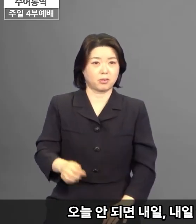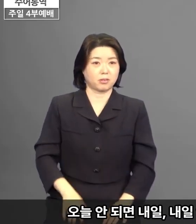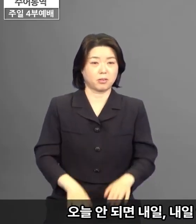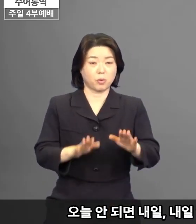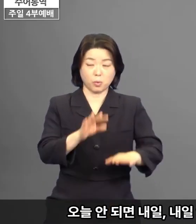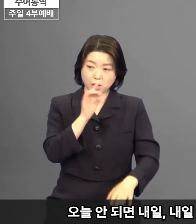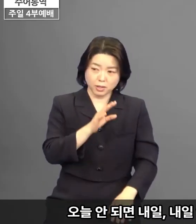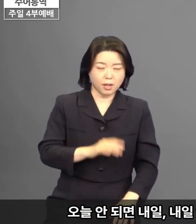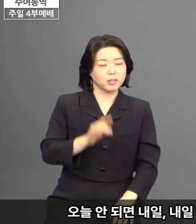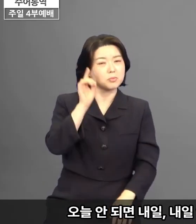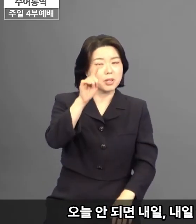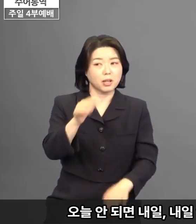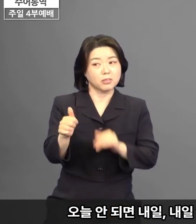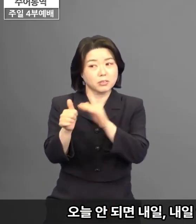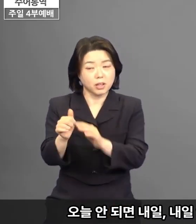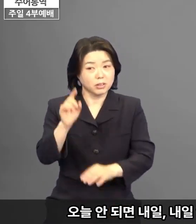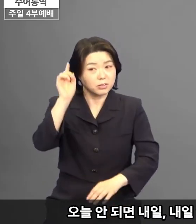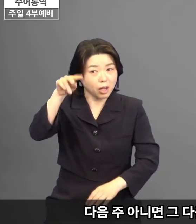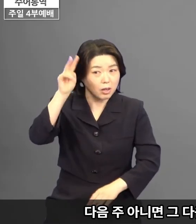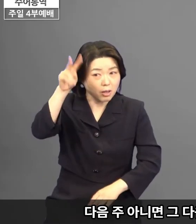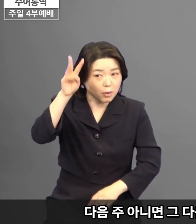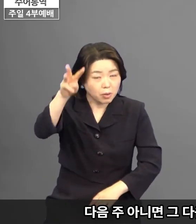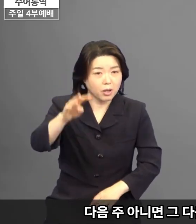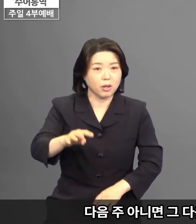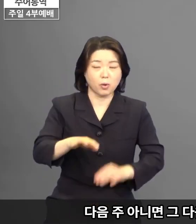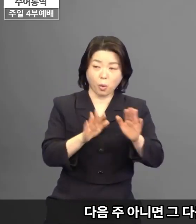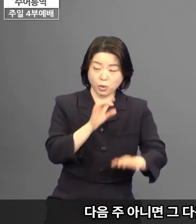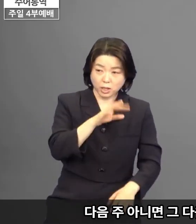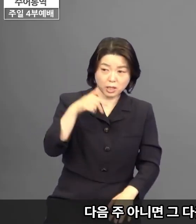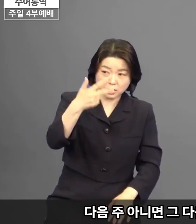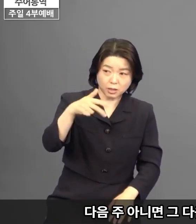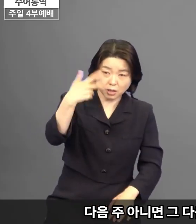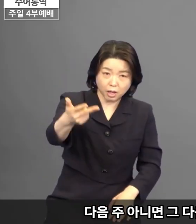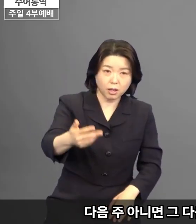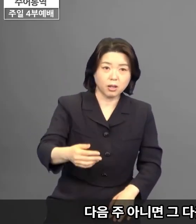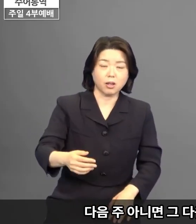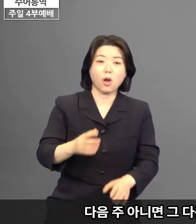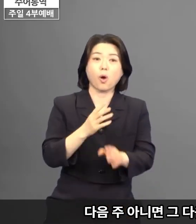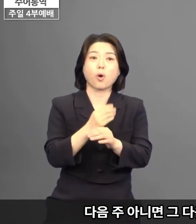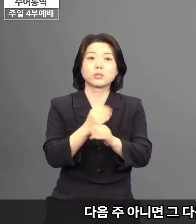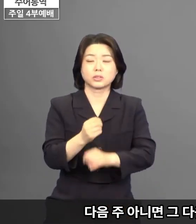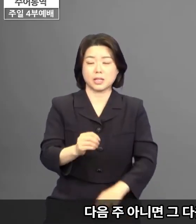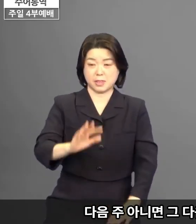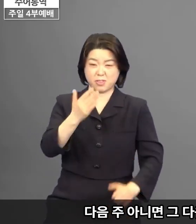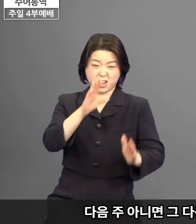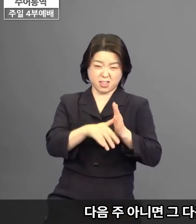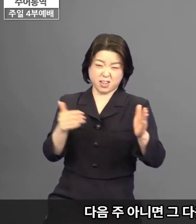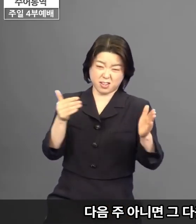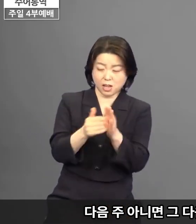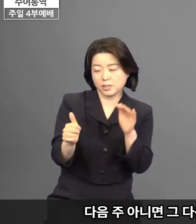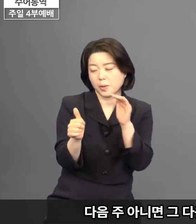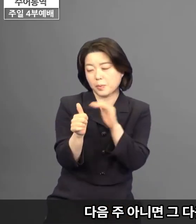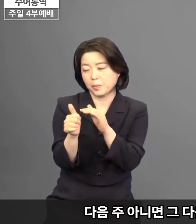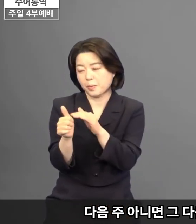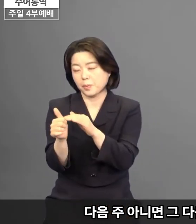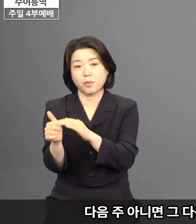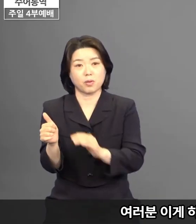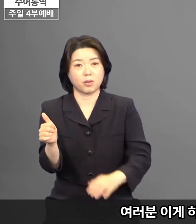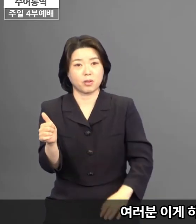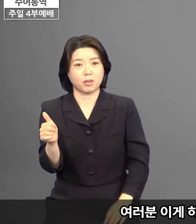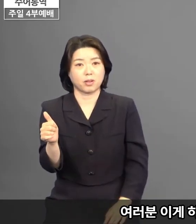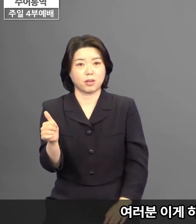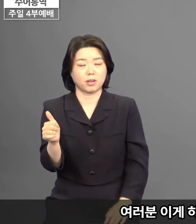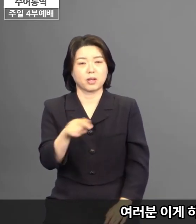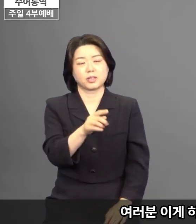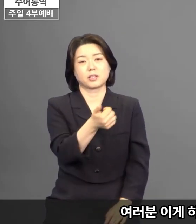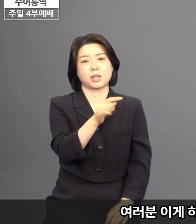오늘 안 되면 내일, 내일 안 되면 그 모레, 이번 주 안 됐으면 다음 주, 아니면 그 다음 주. 언제까지요? 될 때까지. 여러분,